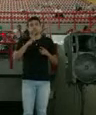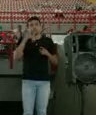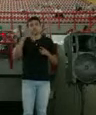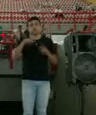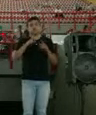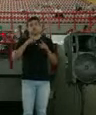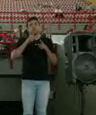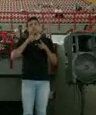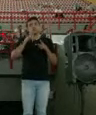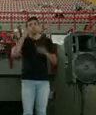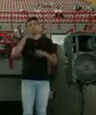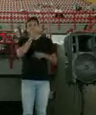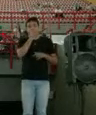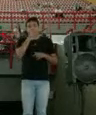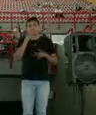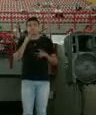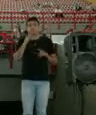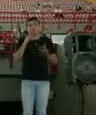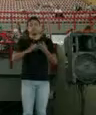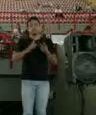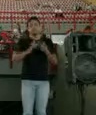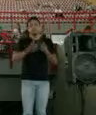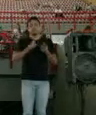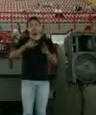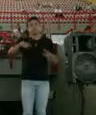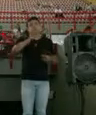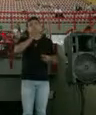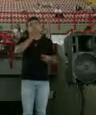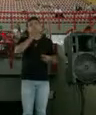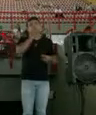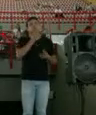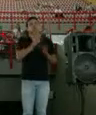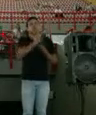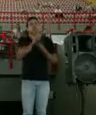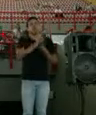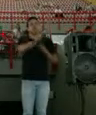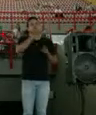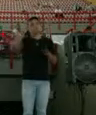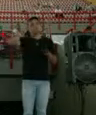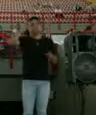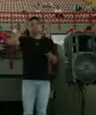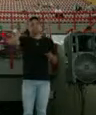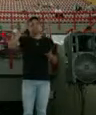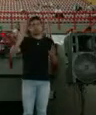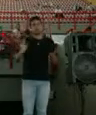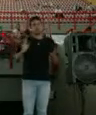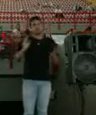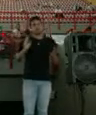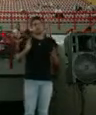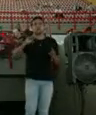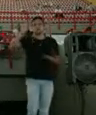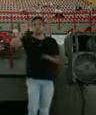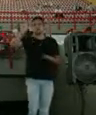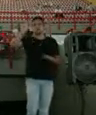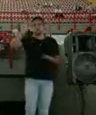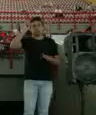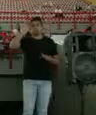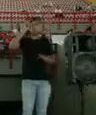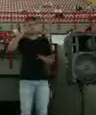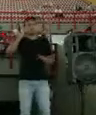energia pra caramba, viu? E quando é que nós homens estamos férteis? Todo dia. A todo